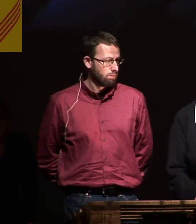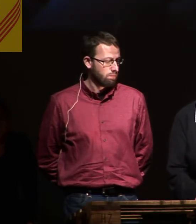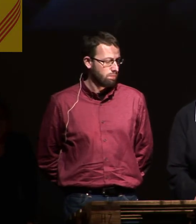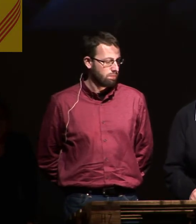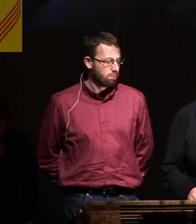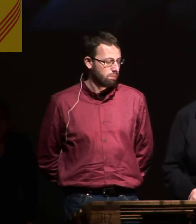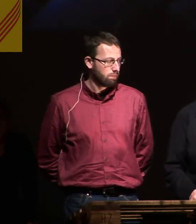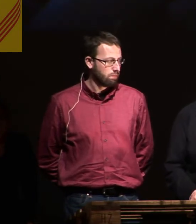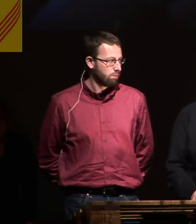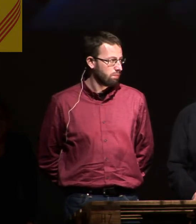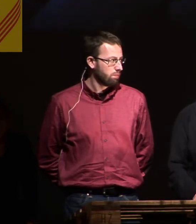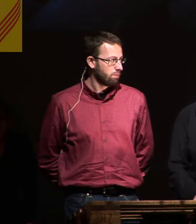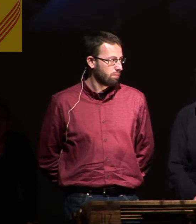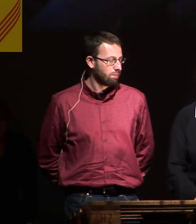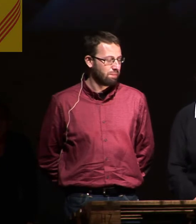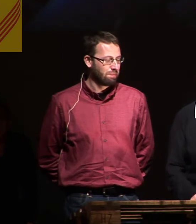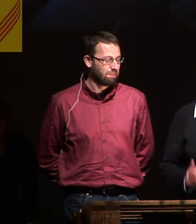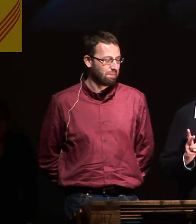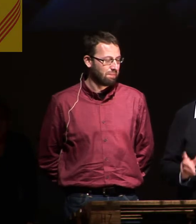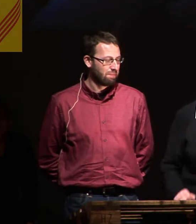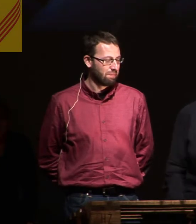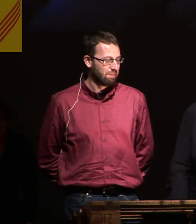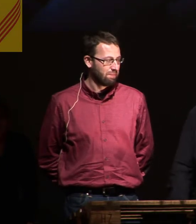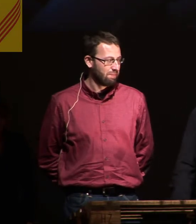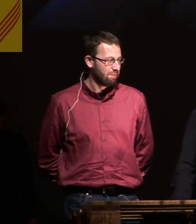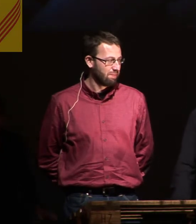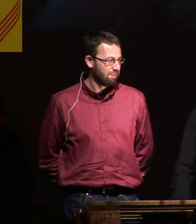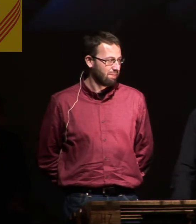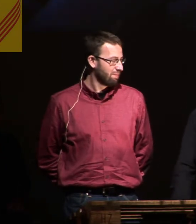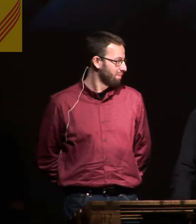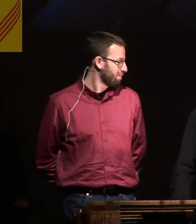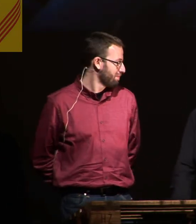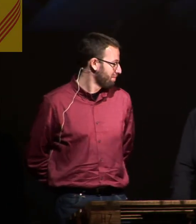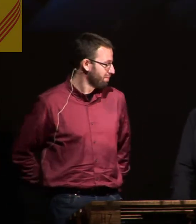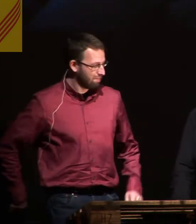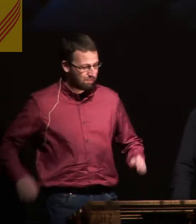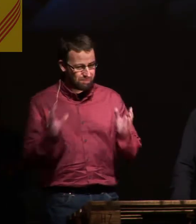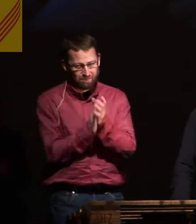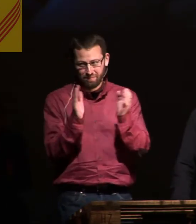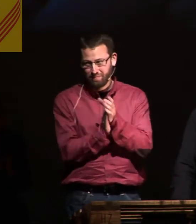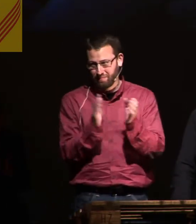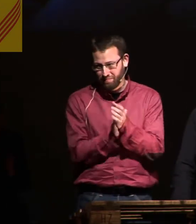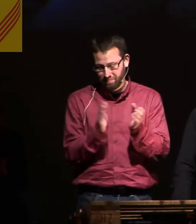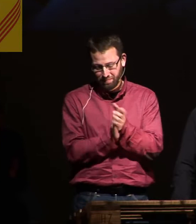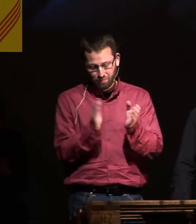que flors i violes, però al final no va haver-hi romaní. Per tant, això ho hem de fer ben